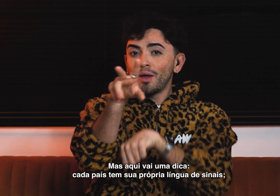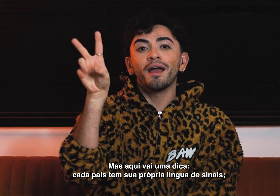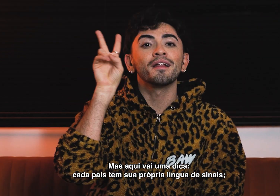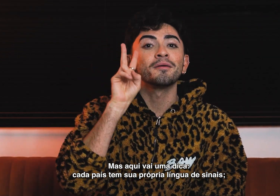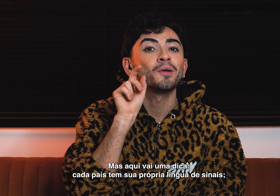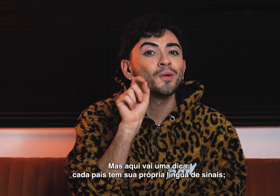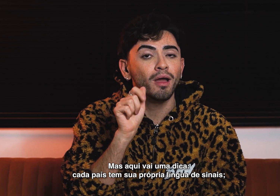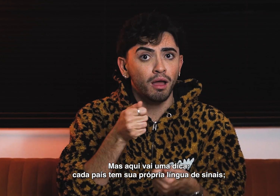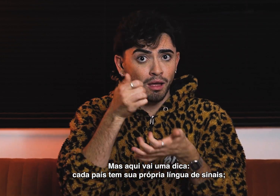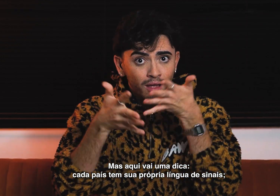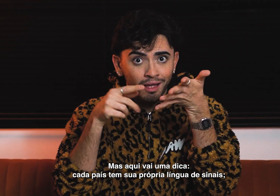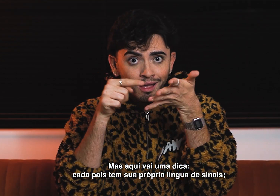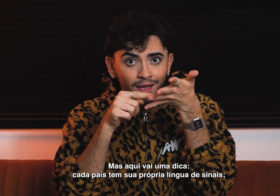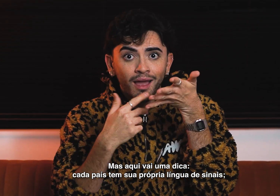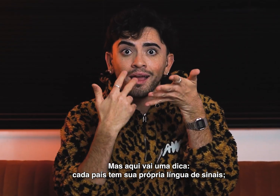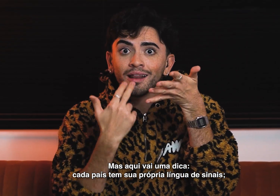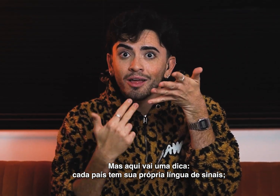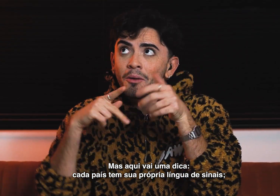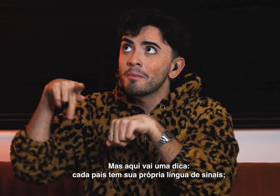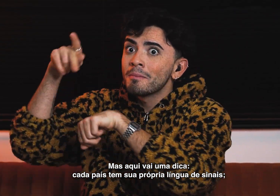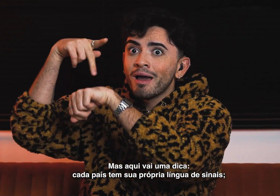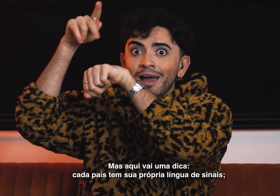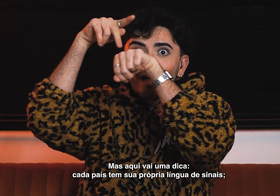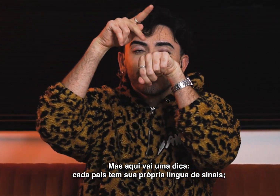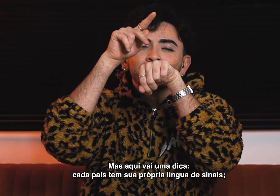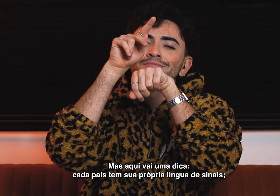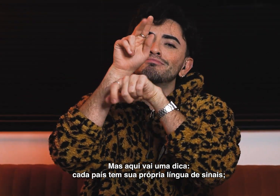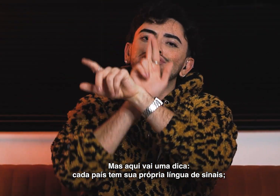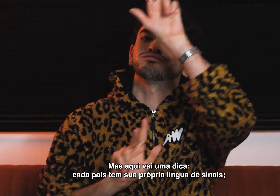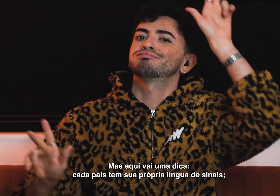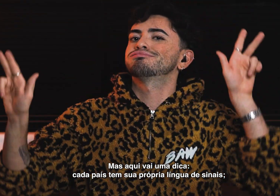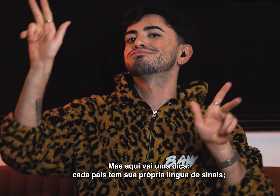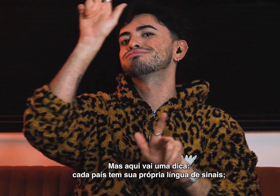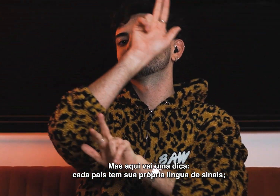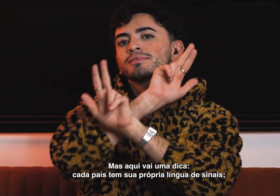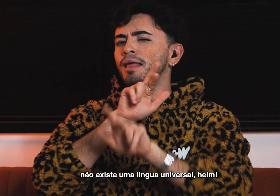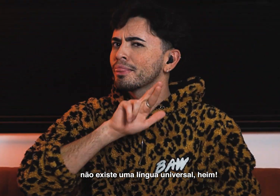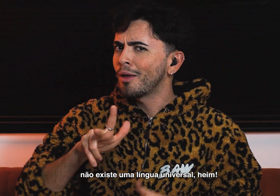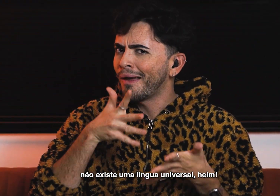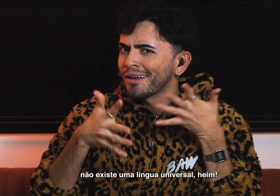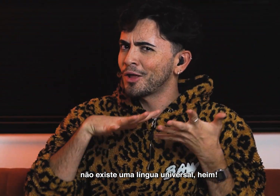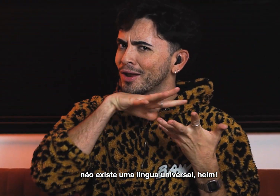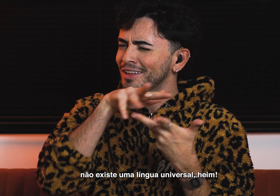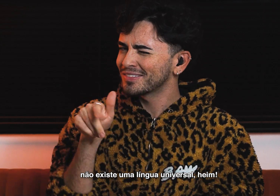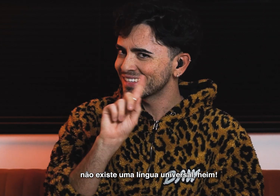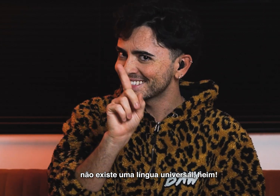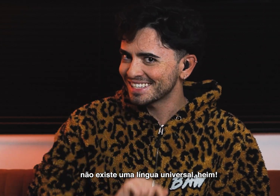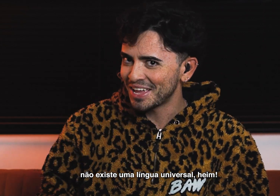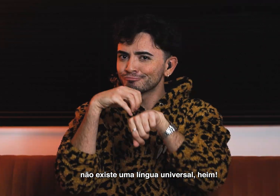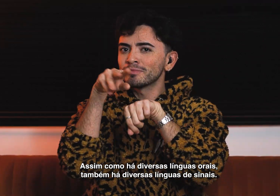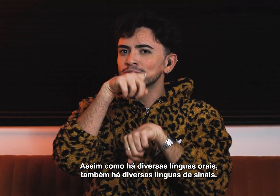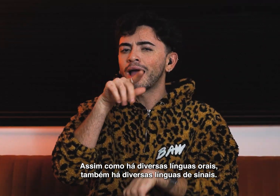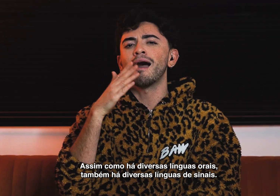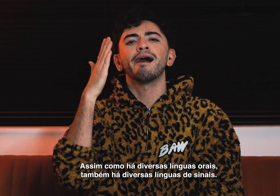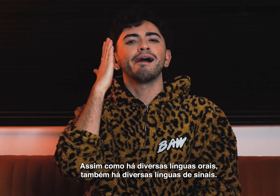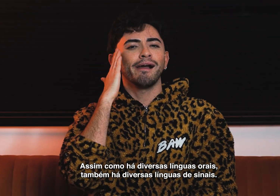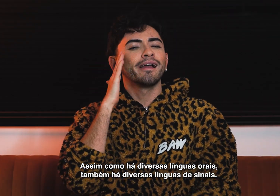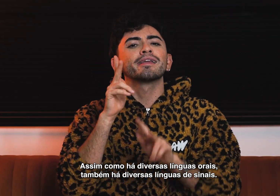cada país tem a sua própria língua de sinais. Não existe uma língua universal, hein? Assim como